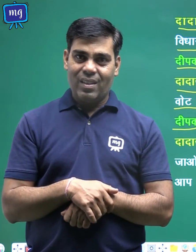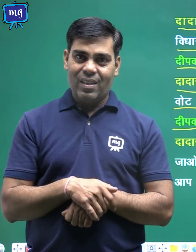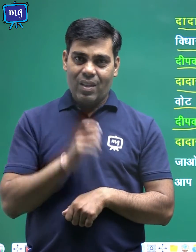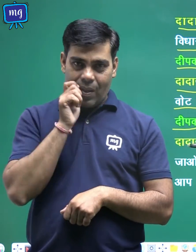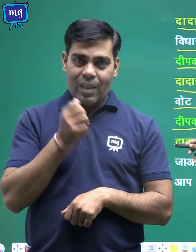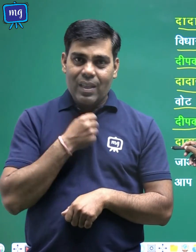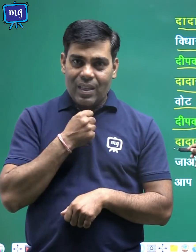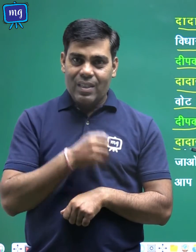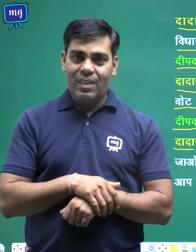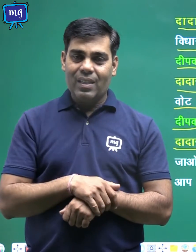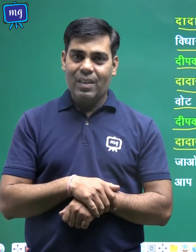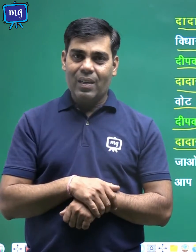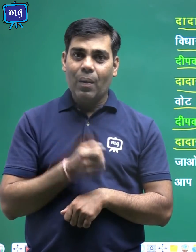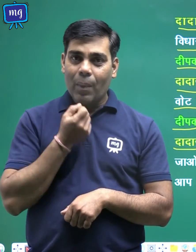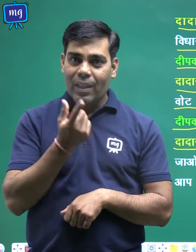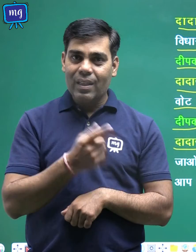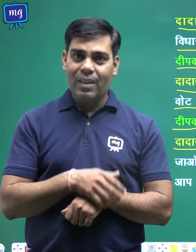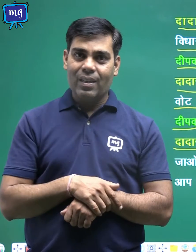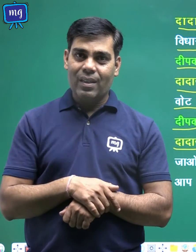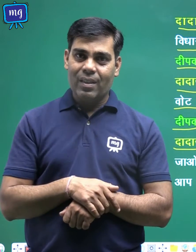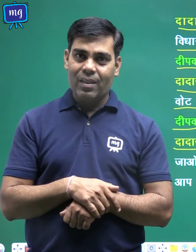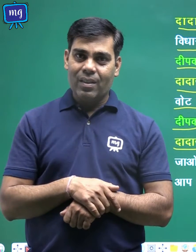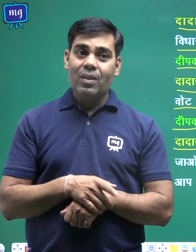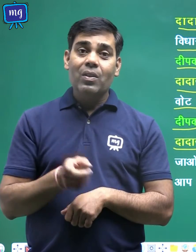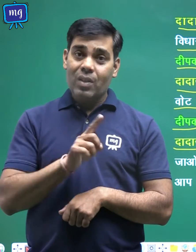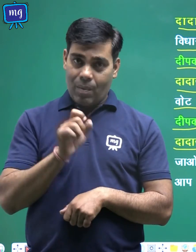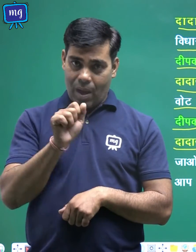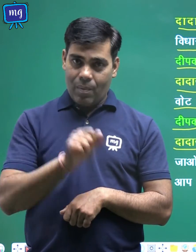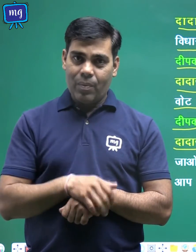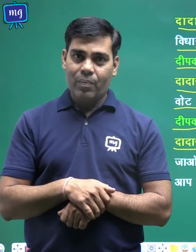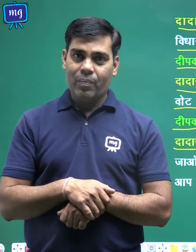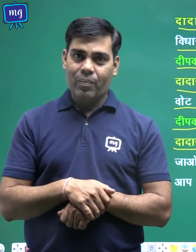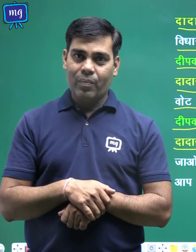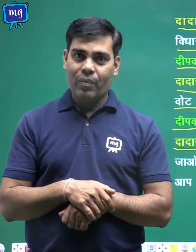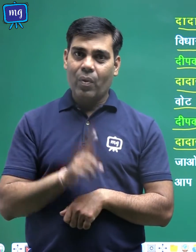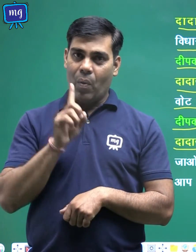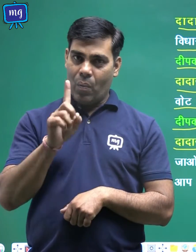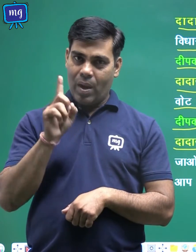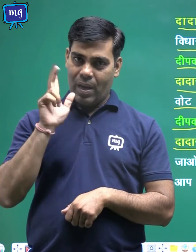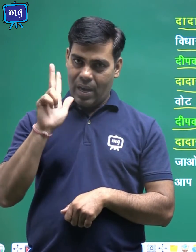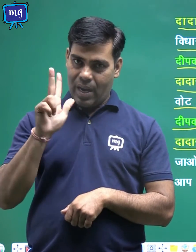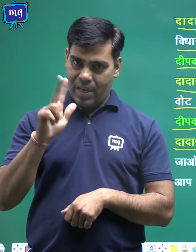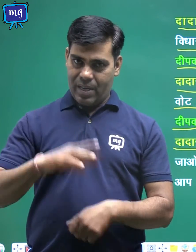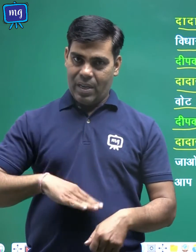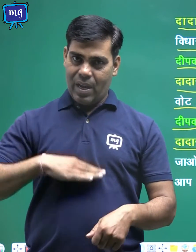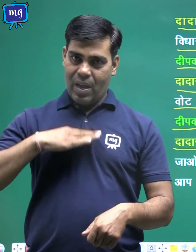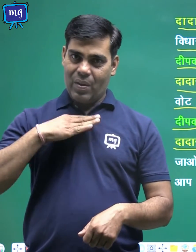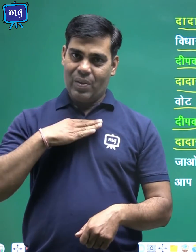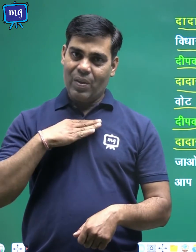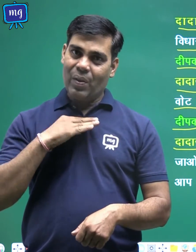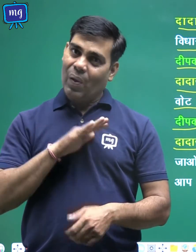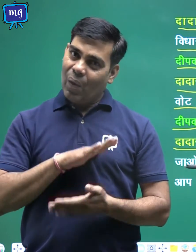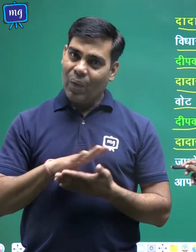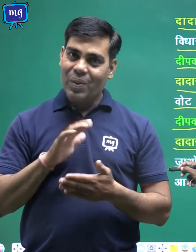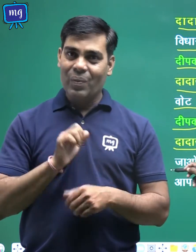दादाजी बताते हैं कि जब आप 18 वर्ष के हो